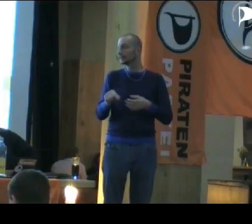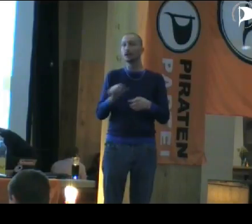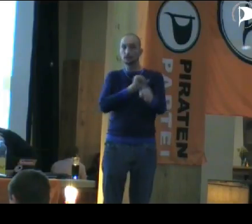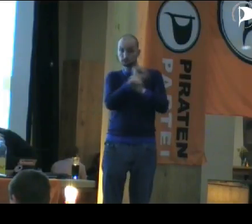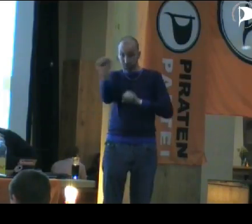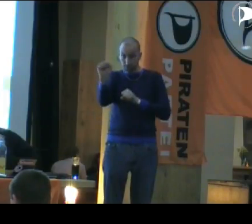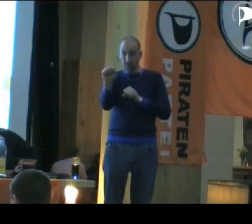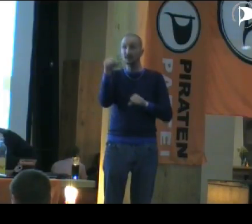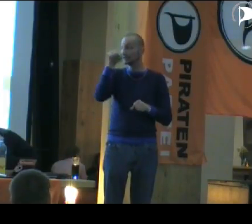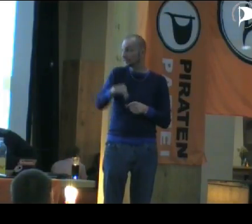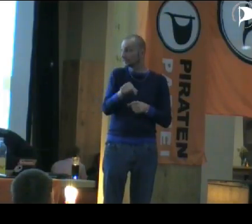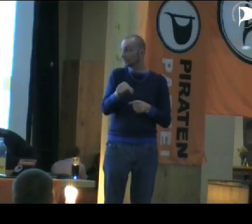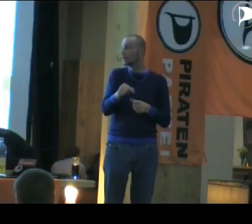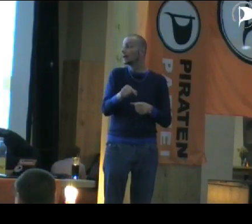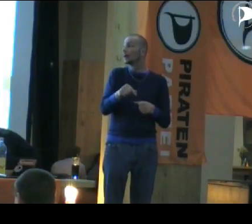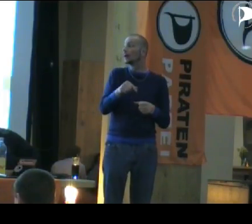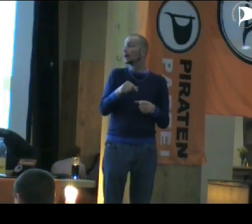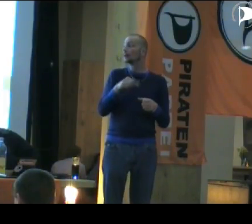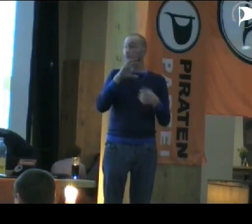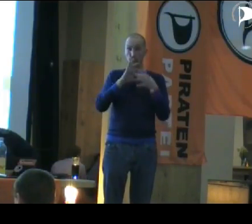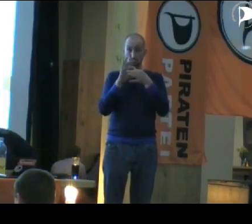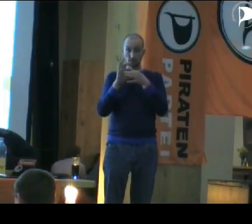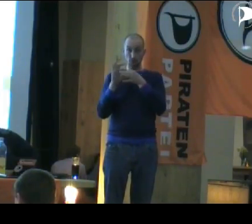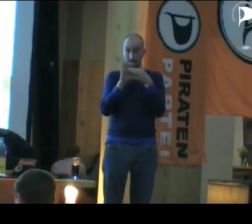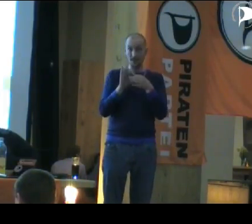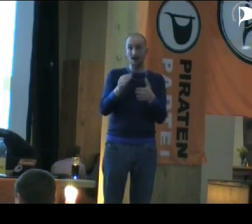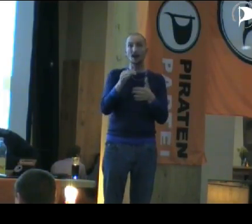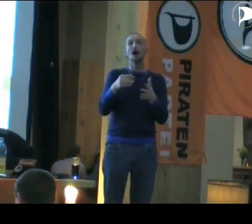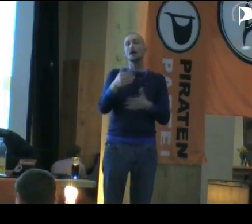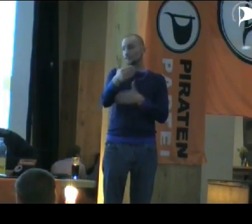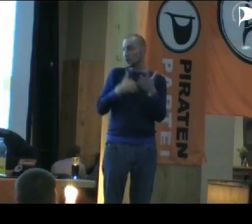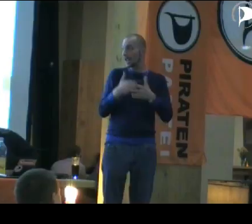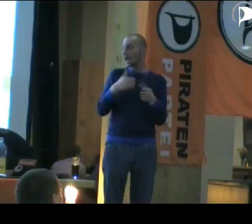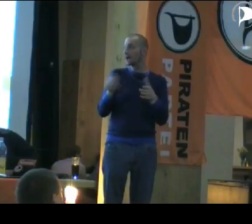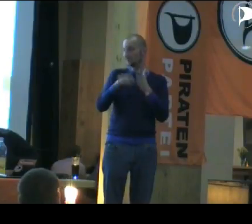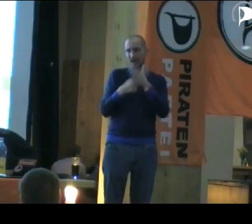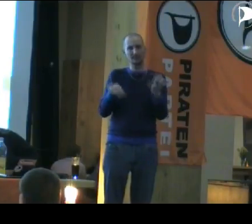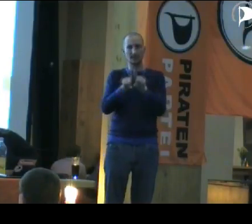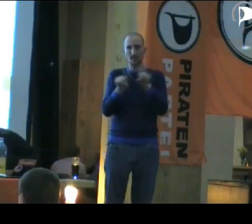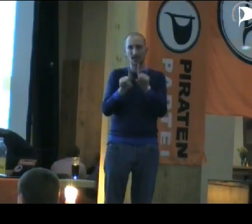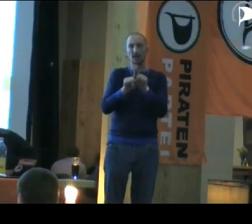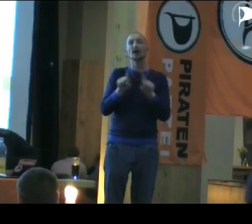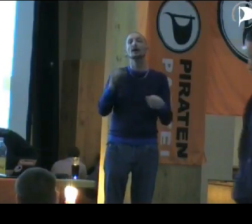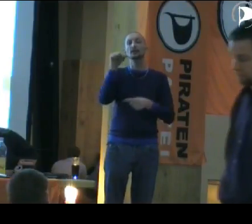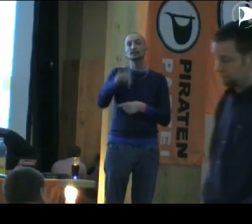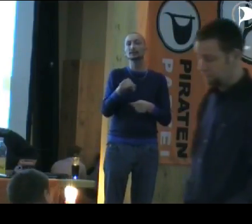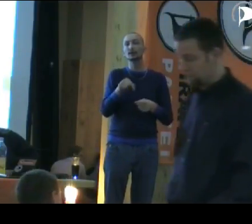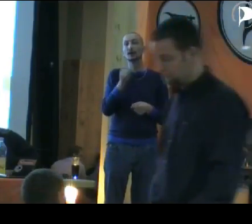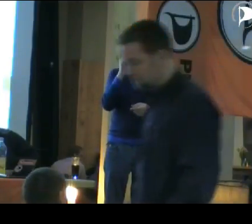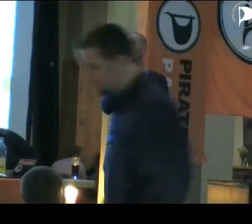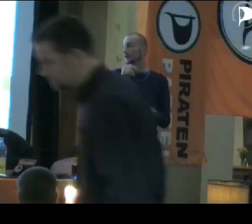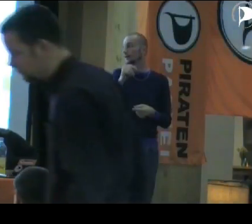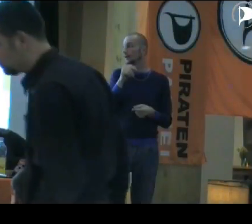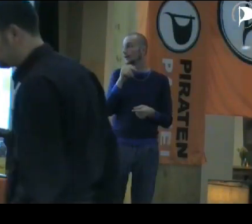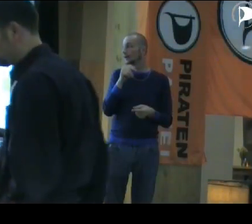dritte frage zur vorhergehenden schiedsgericht irgendwelche einwände dagegen und weil dort viele eine